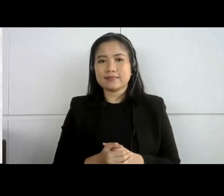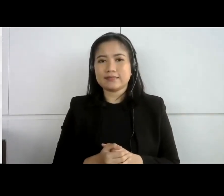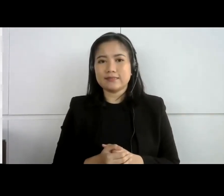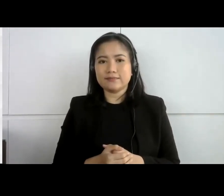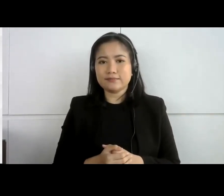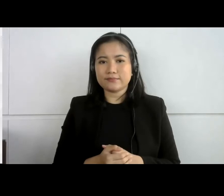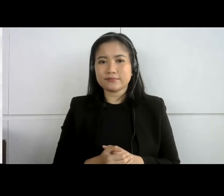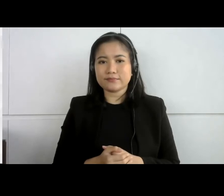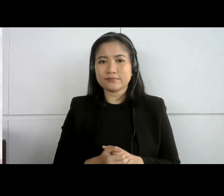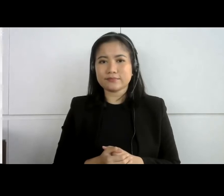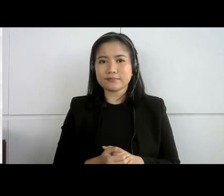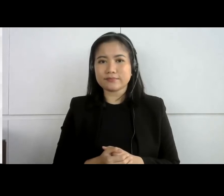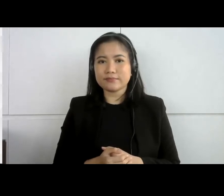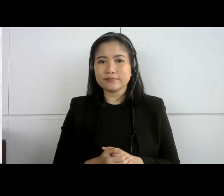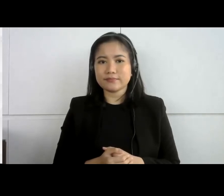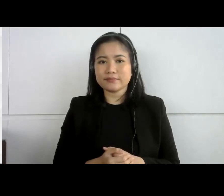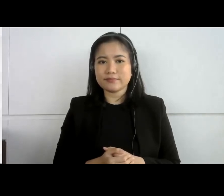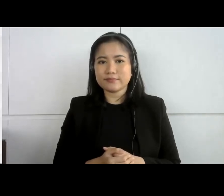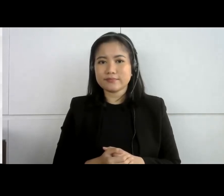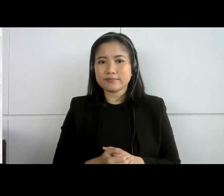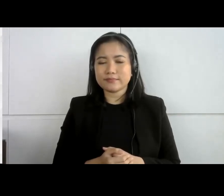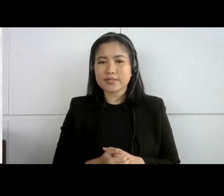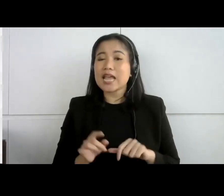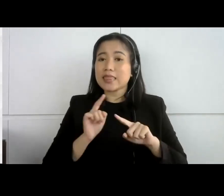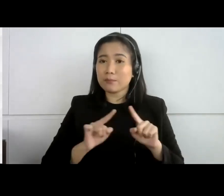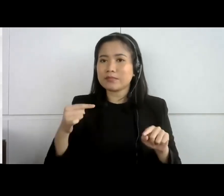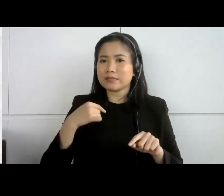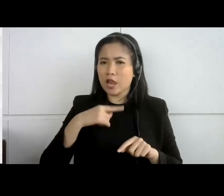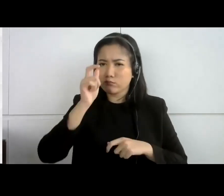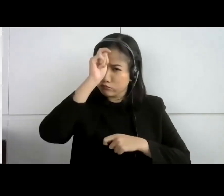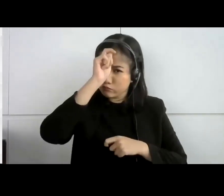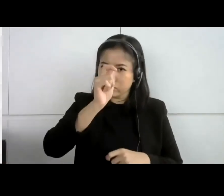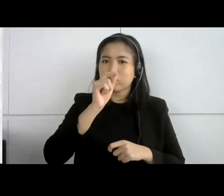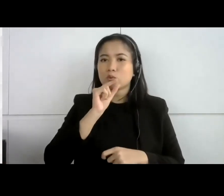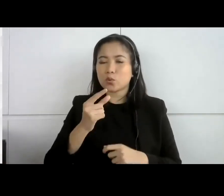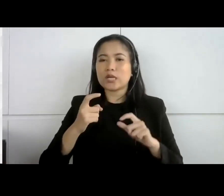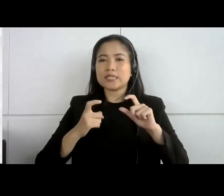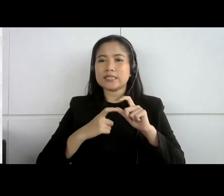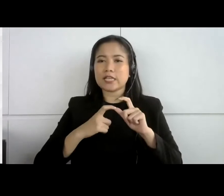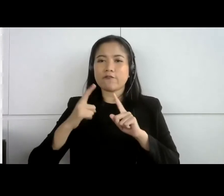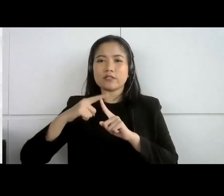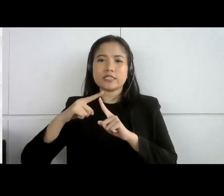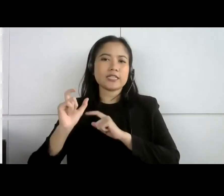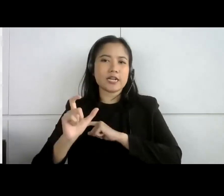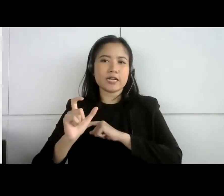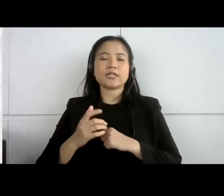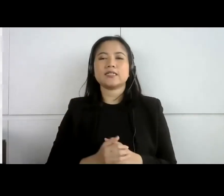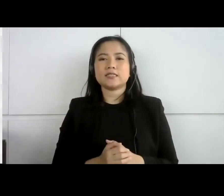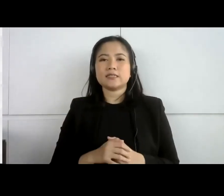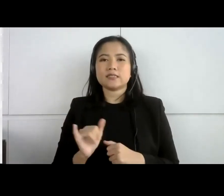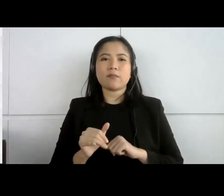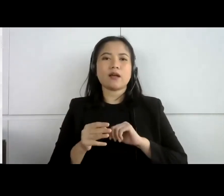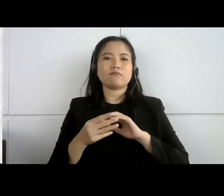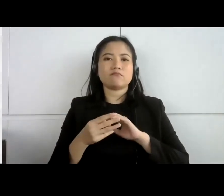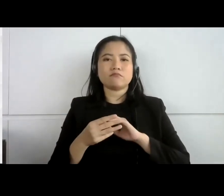Ini. Namun apresiasi yang setinggi-tingginya untuk Save the Children dan juga Mars